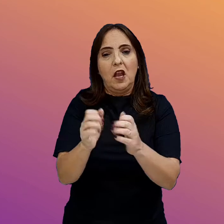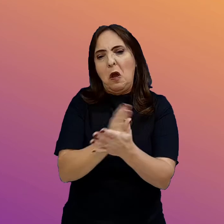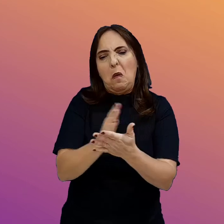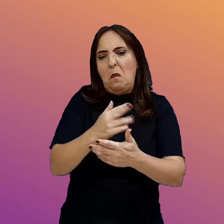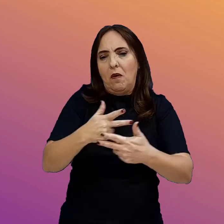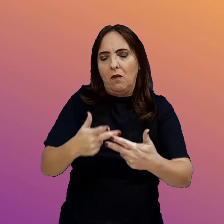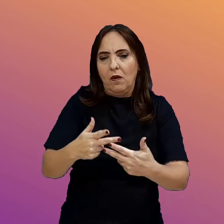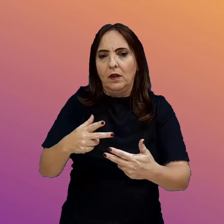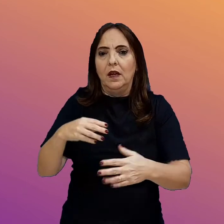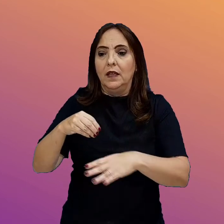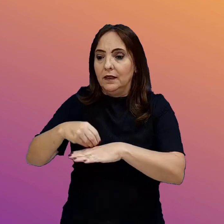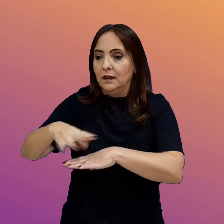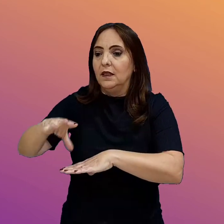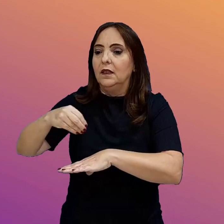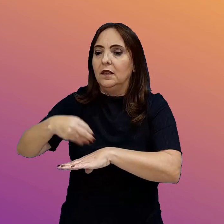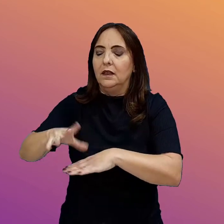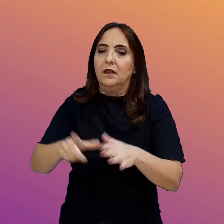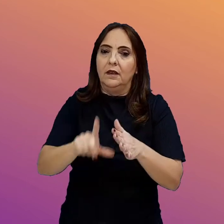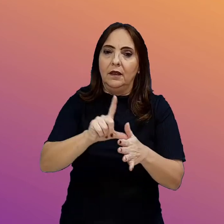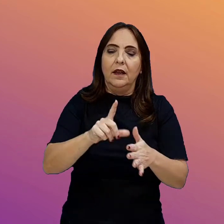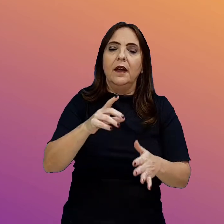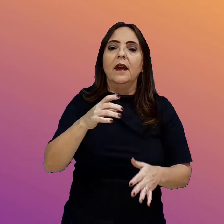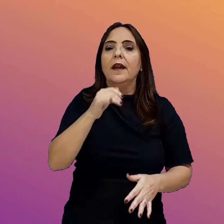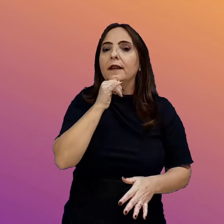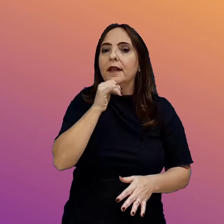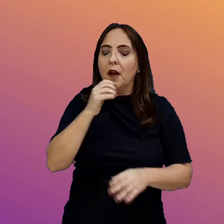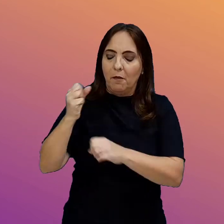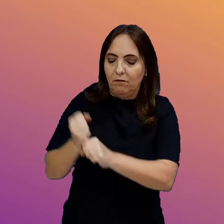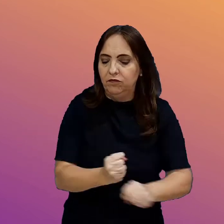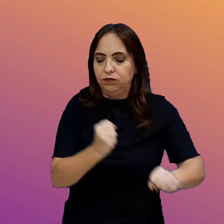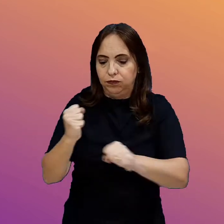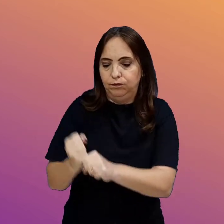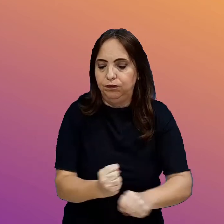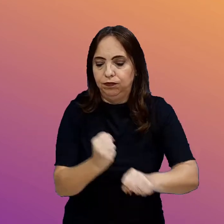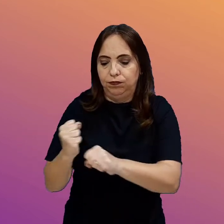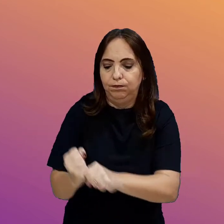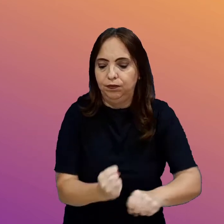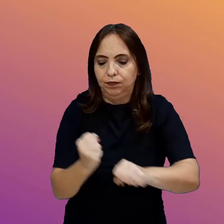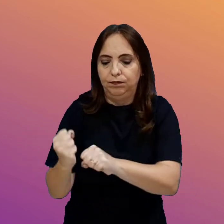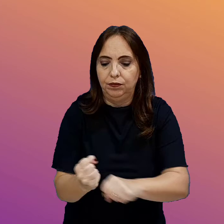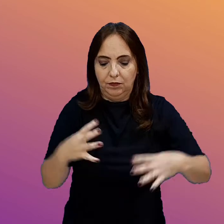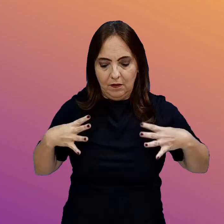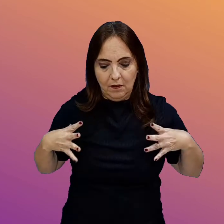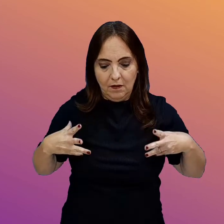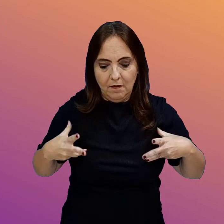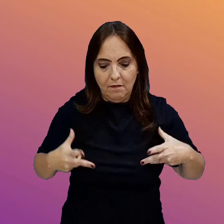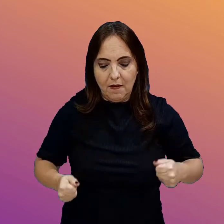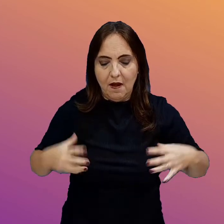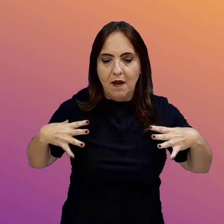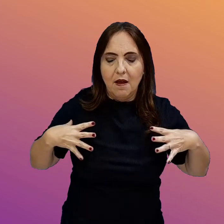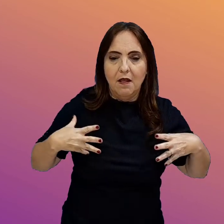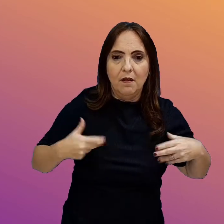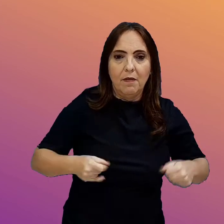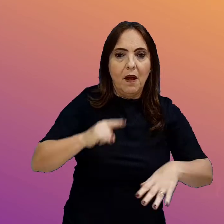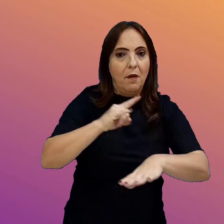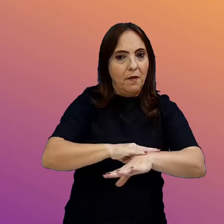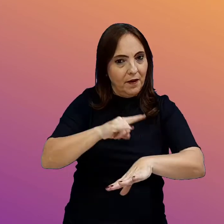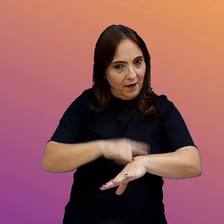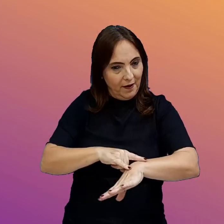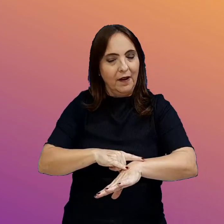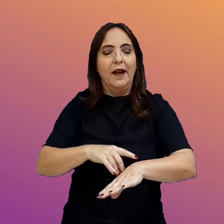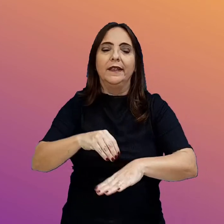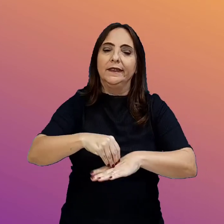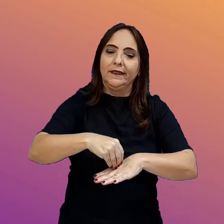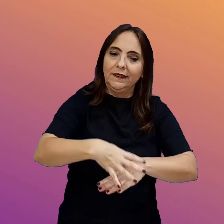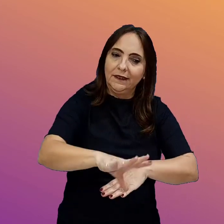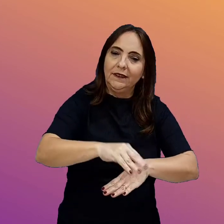como fazer. Então, assim, lavar banheiro, a gente explica como é que é todo o processo para lavar o